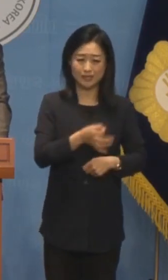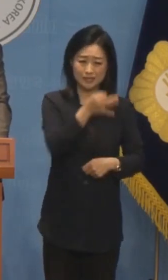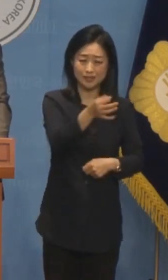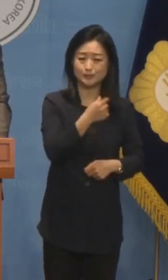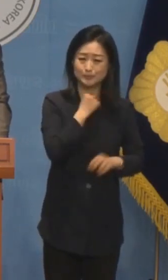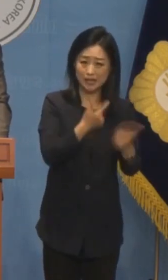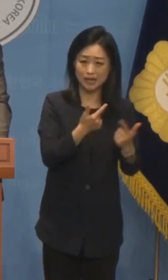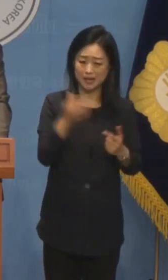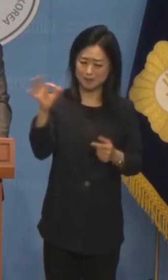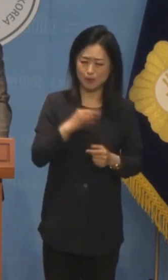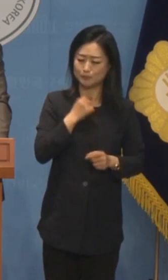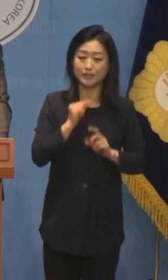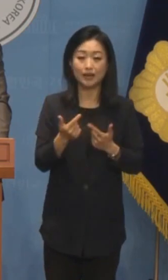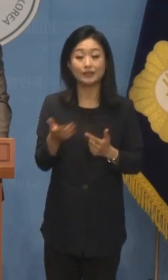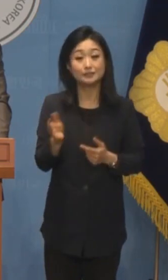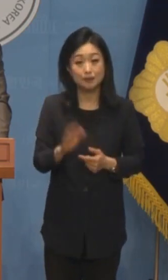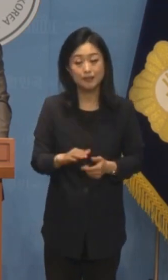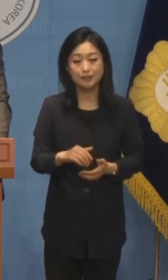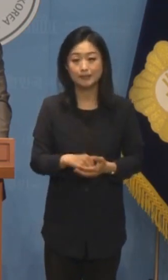싶은 심정이지만